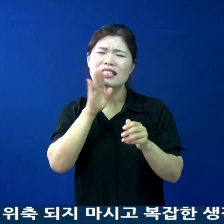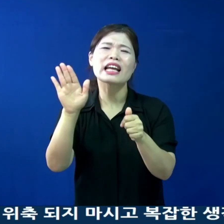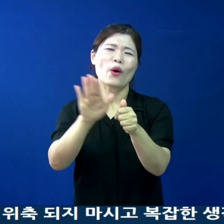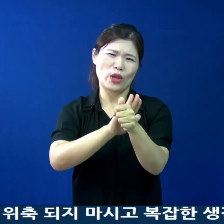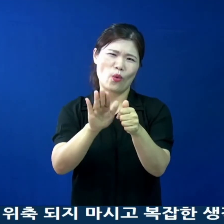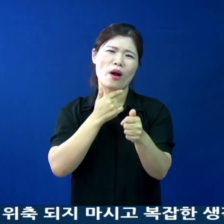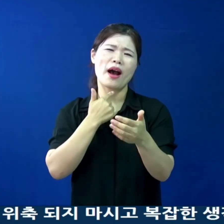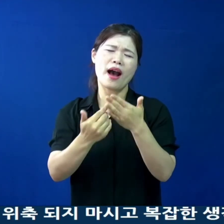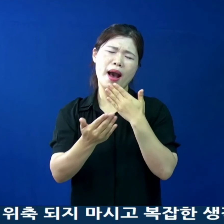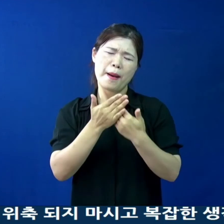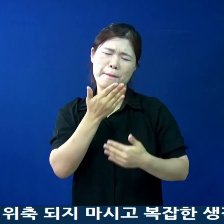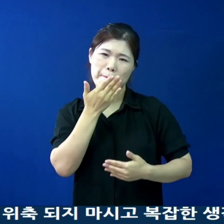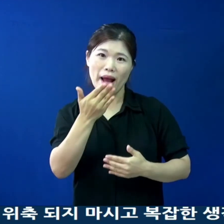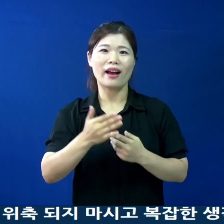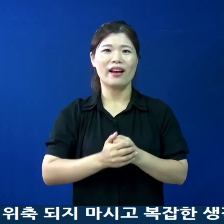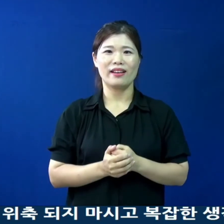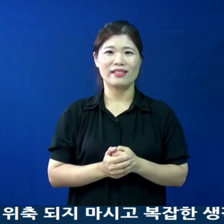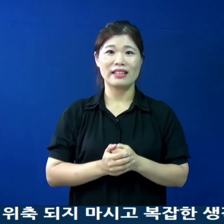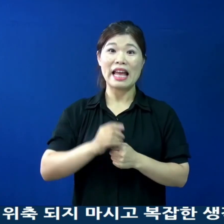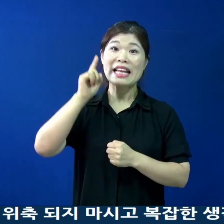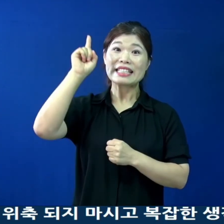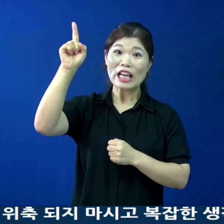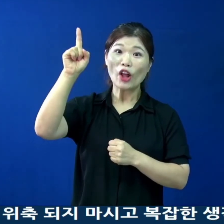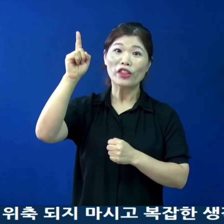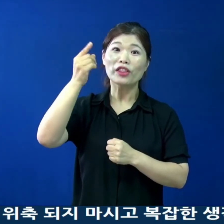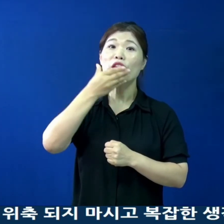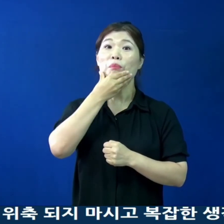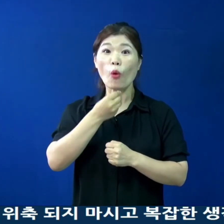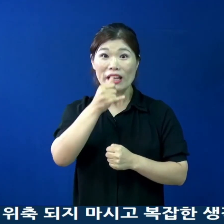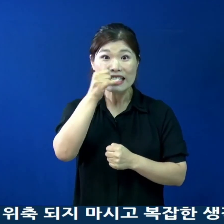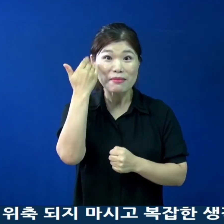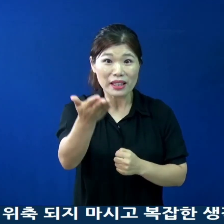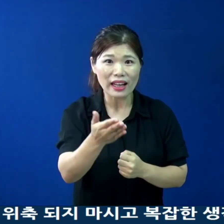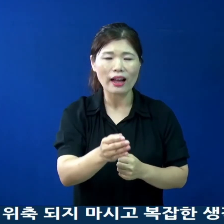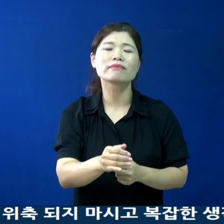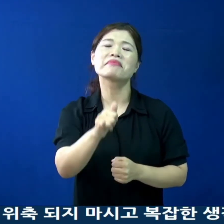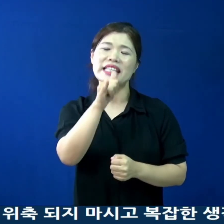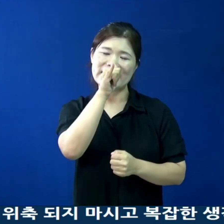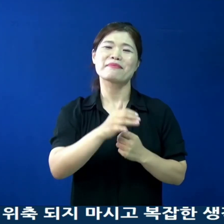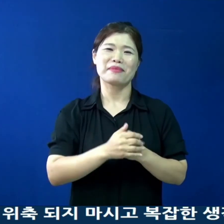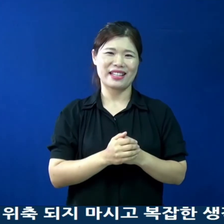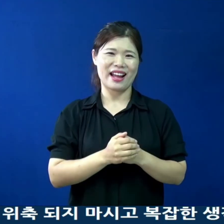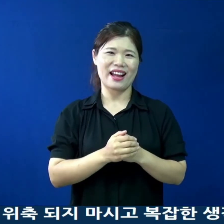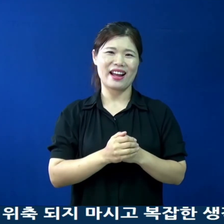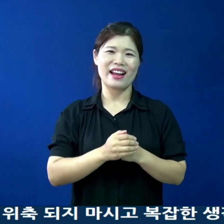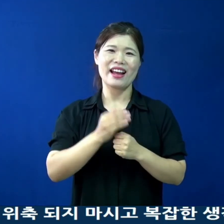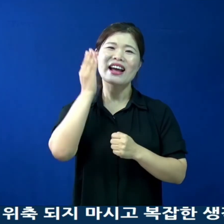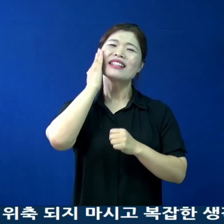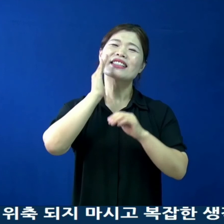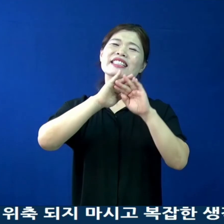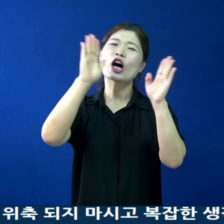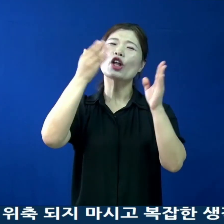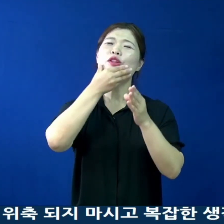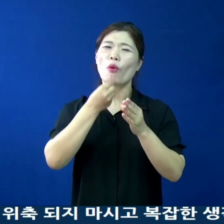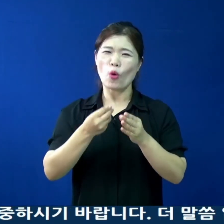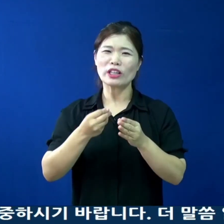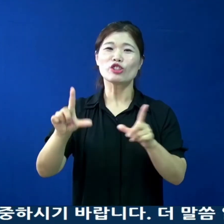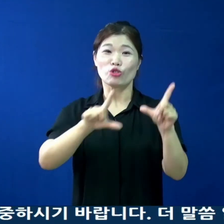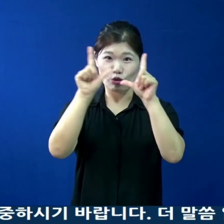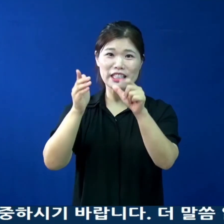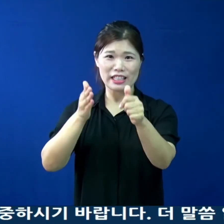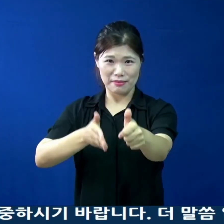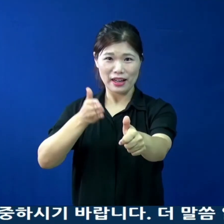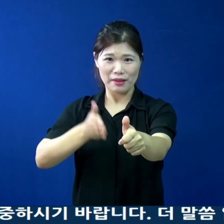있습니다. 여러분, 천복이 있습니까? 네, 천복이 있습니다. 천복을 누리십시오. 오늘